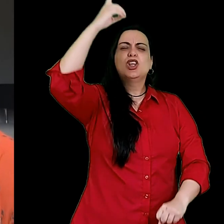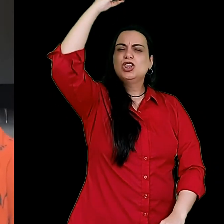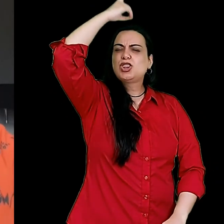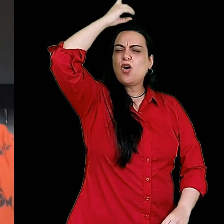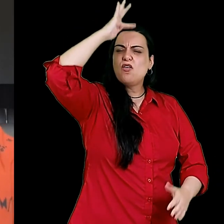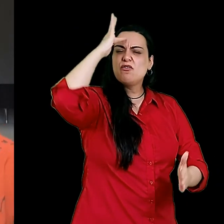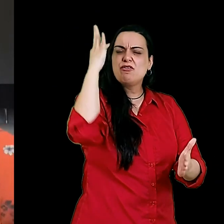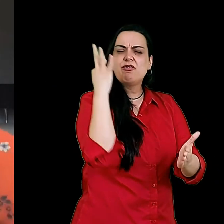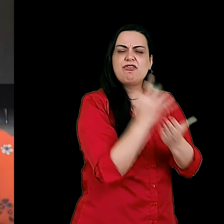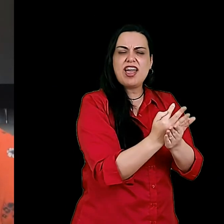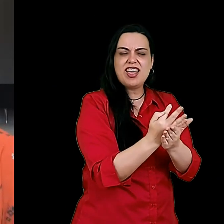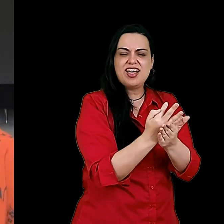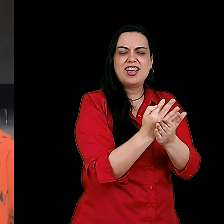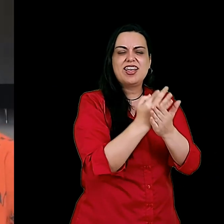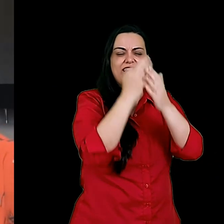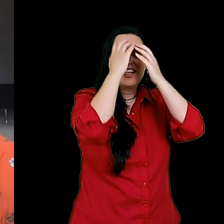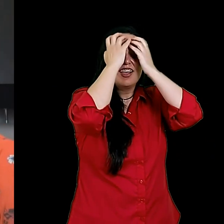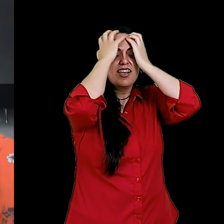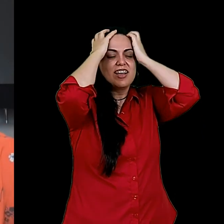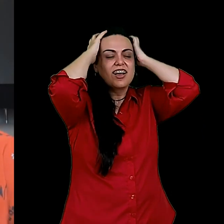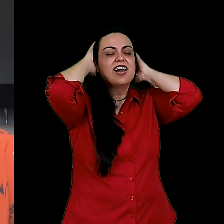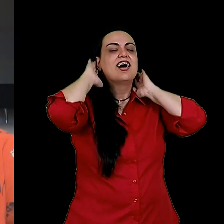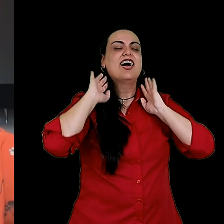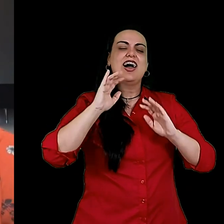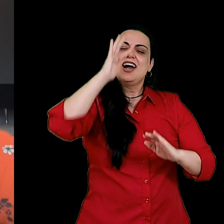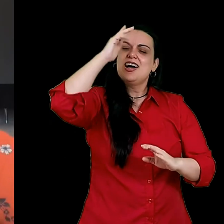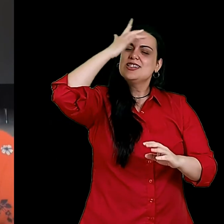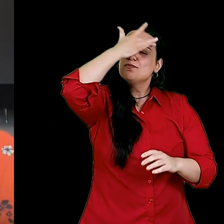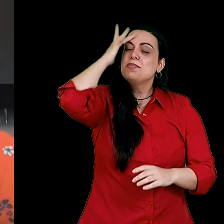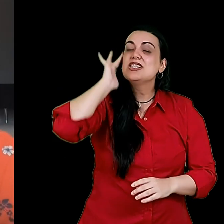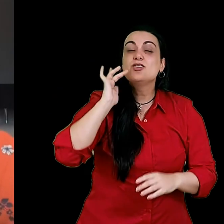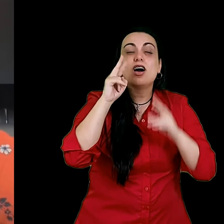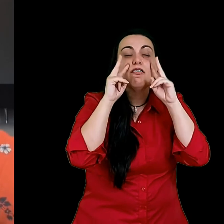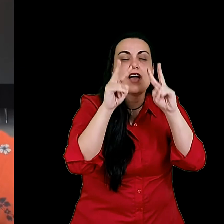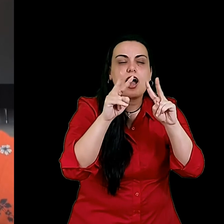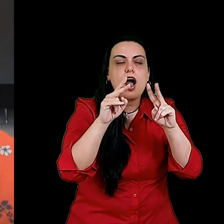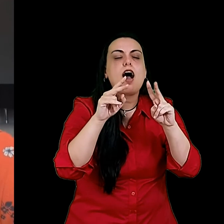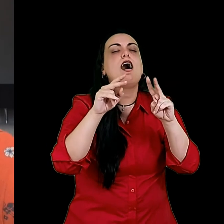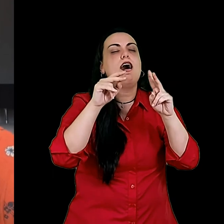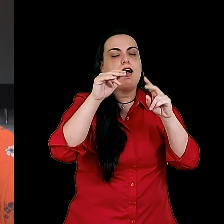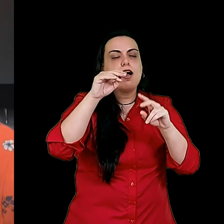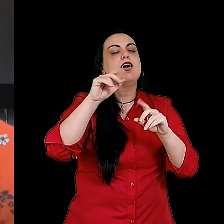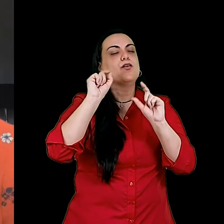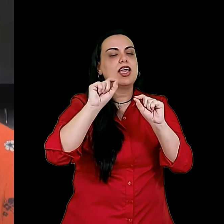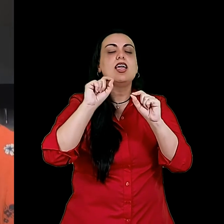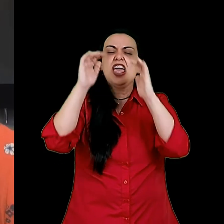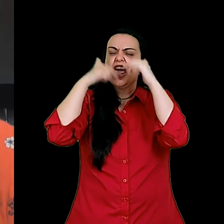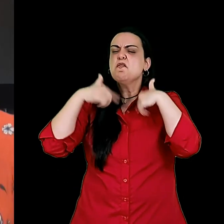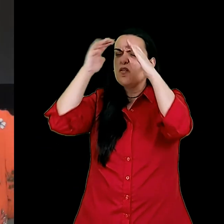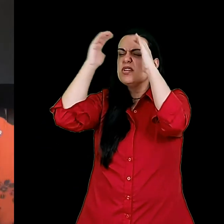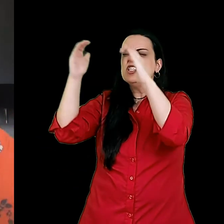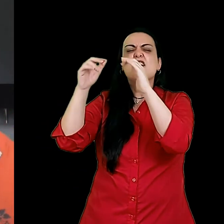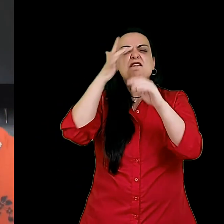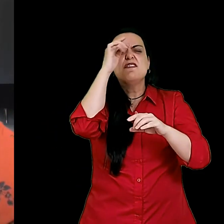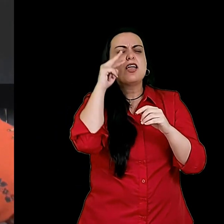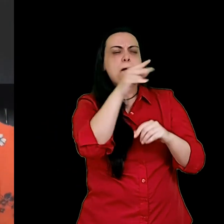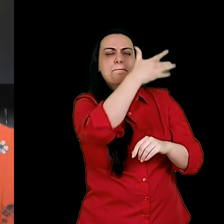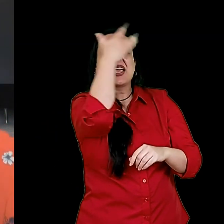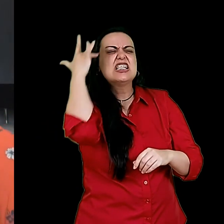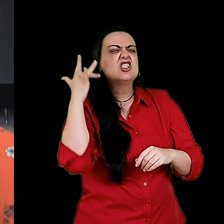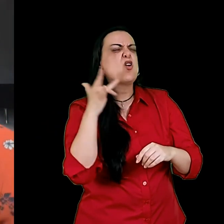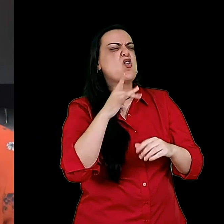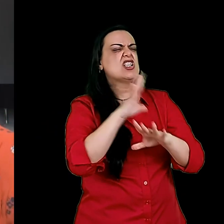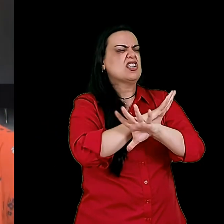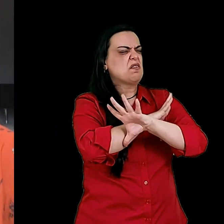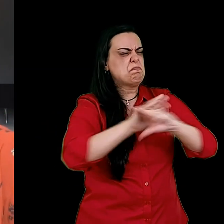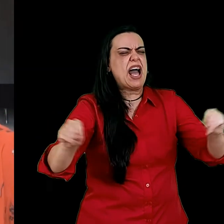lhe concedendo fé como dom, de forma com que essas pessoas possam ver através da obediência delas enfermos